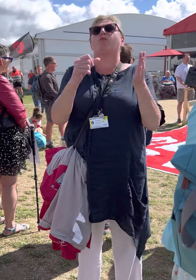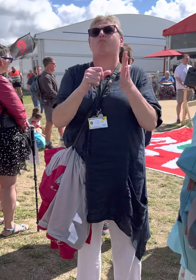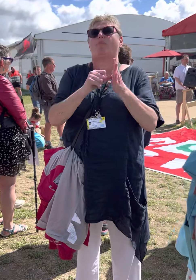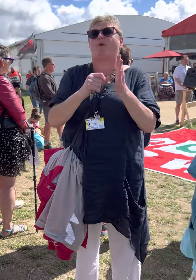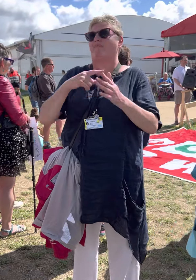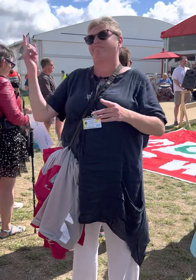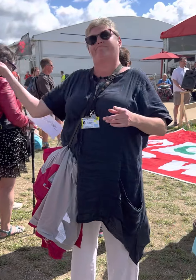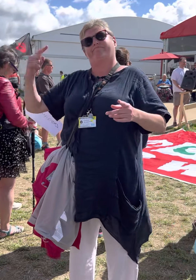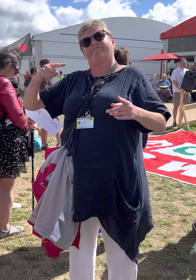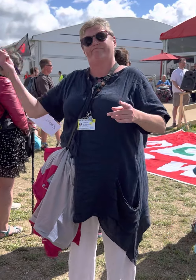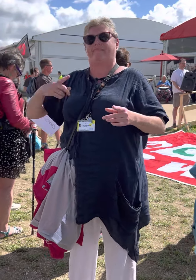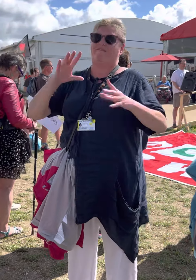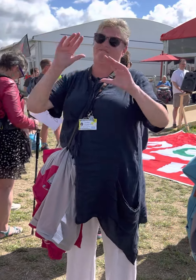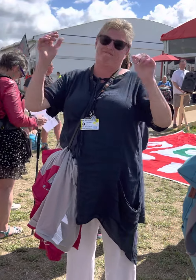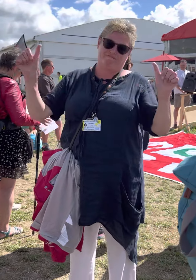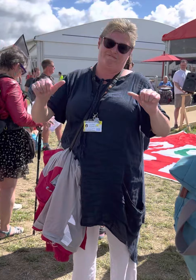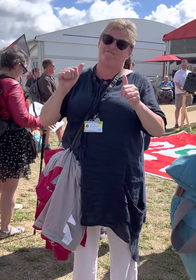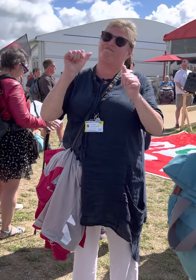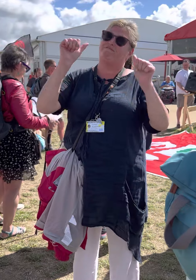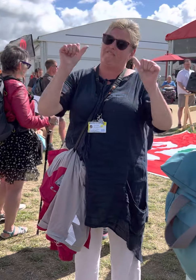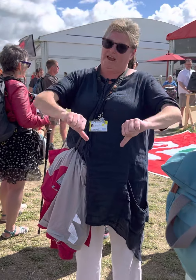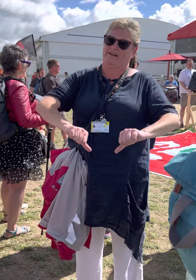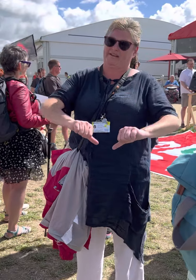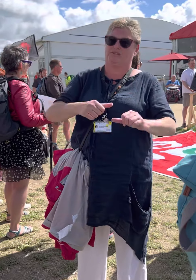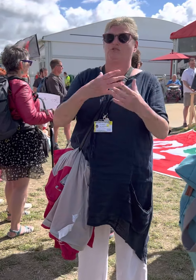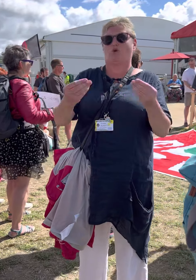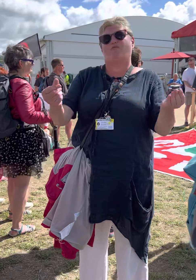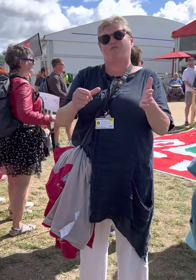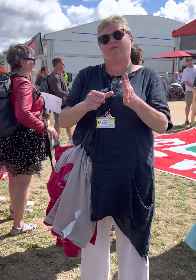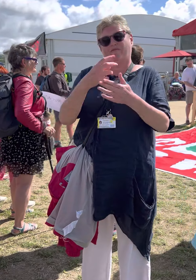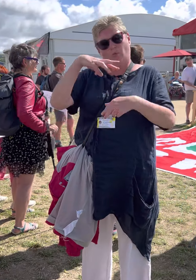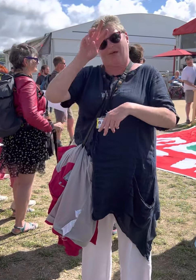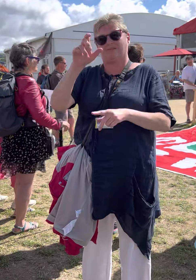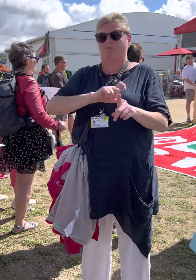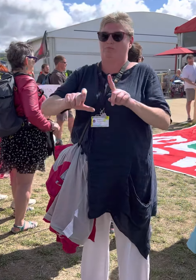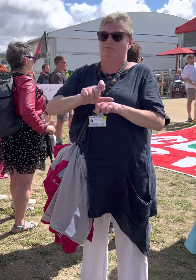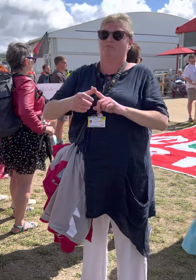yma o'r diwedd ac i bob cymuned yng Nghymru.